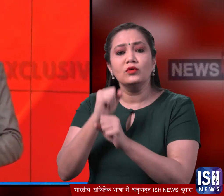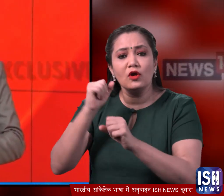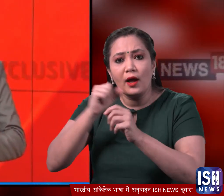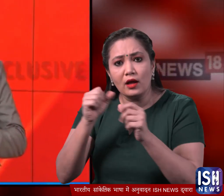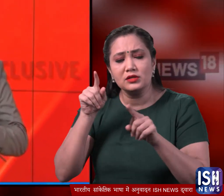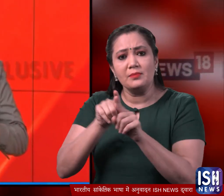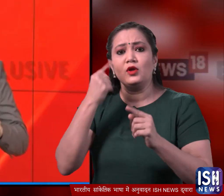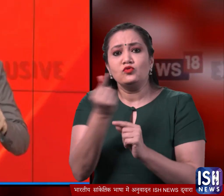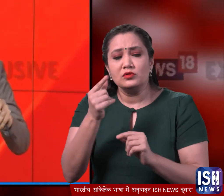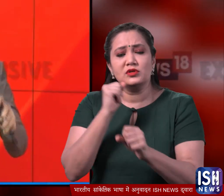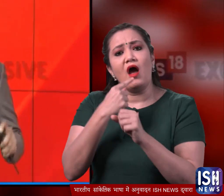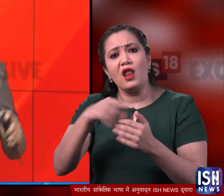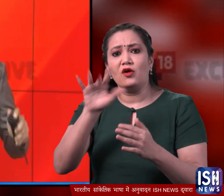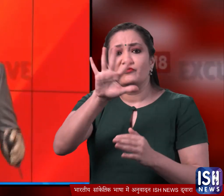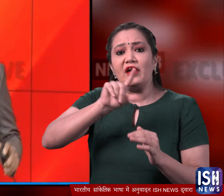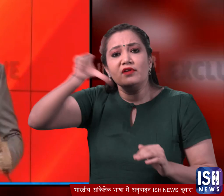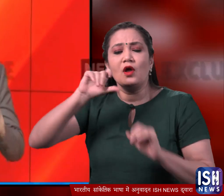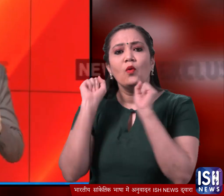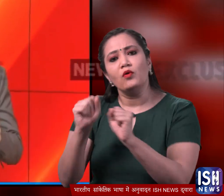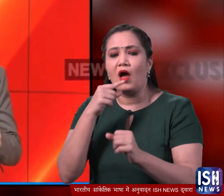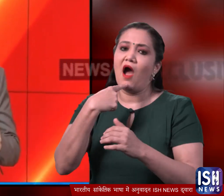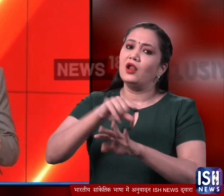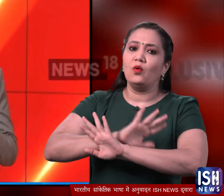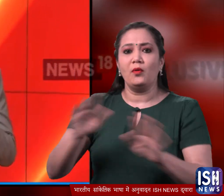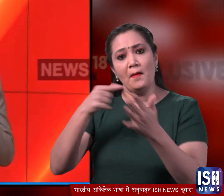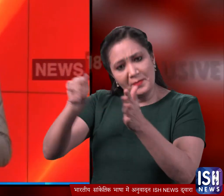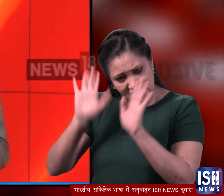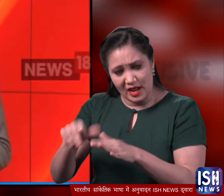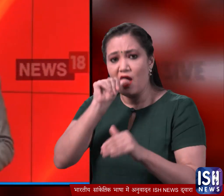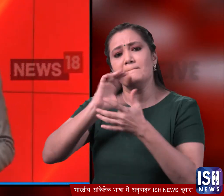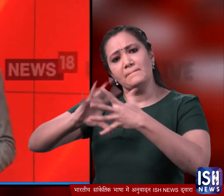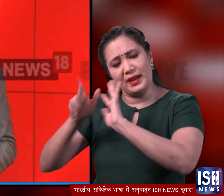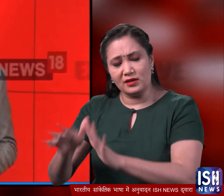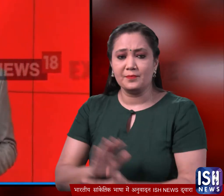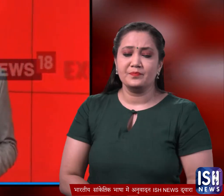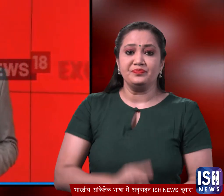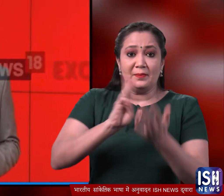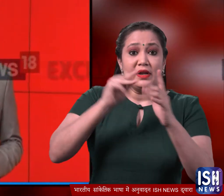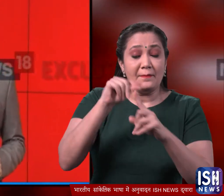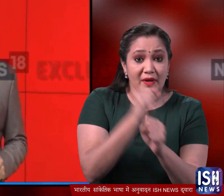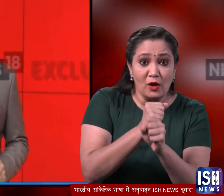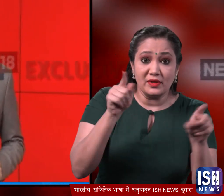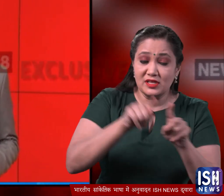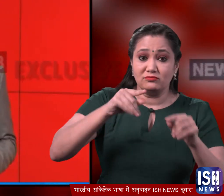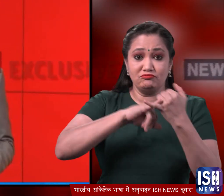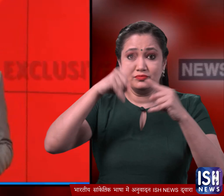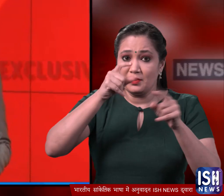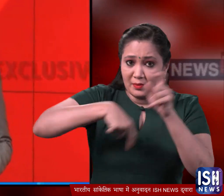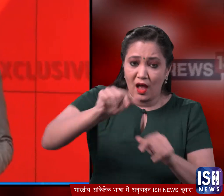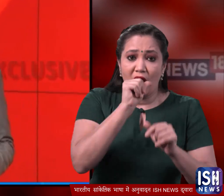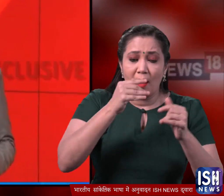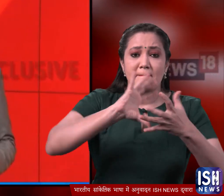आदिवासियों को अपने इस्तेमाल के लिए 5 लीटर तक महुआ की शराब बनाने की छूट दे रखी है। लेकिन अब एमपी की सरकार आदिवासियों को